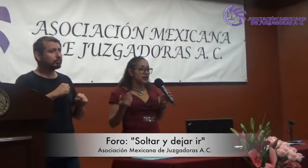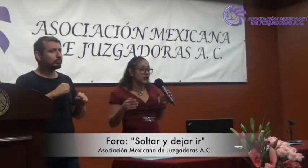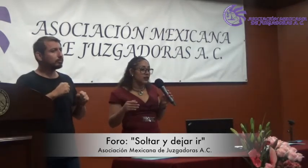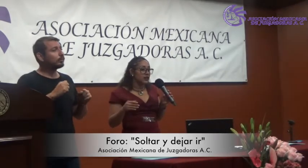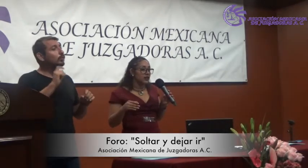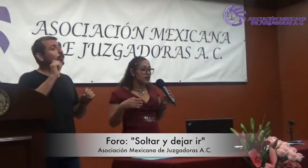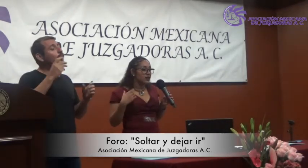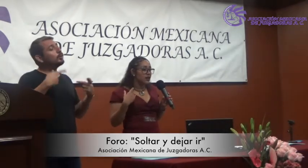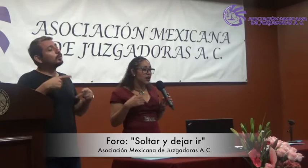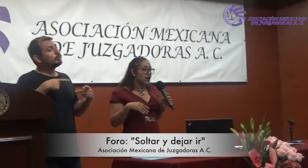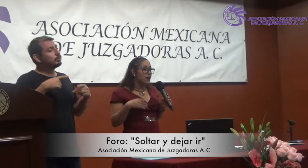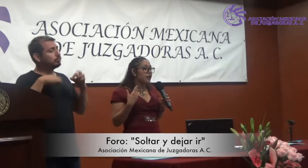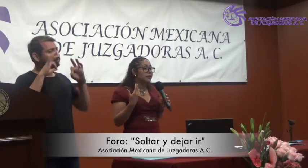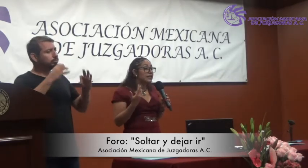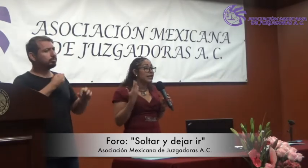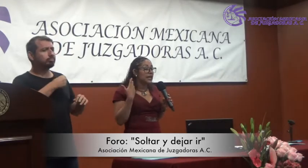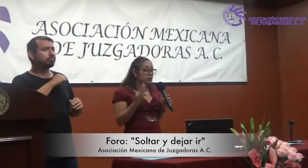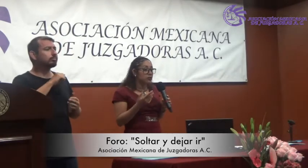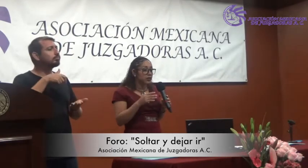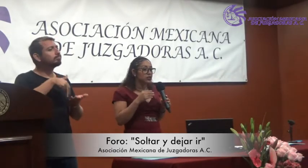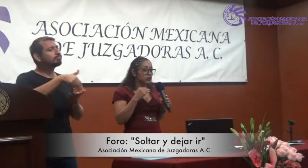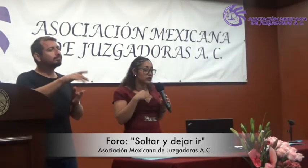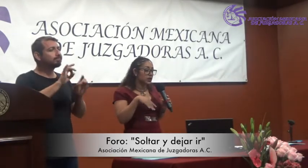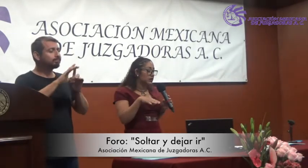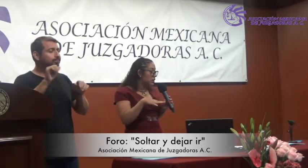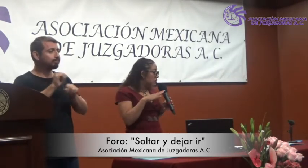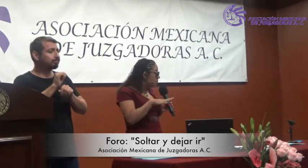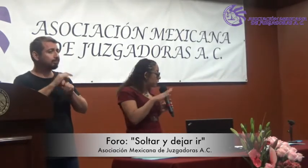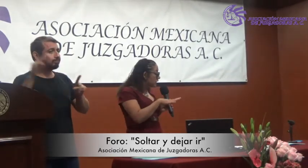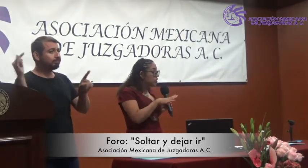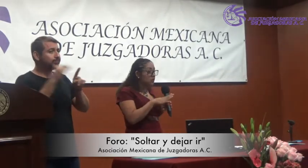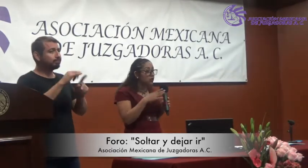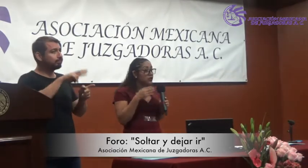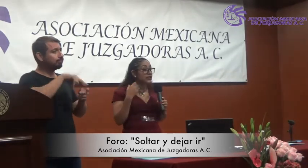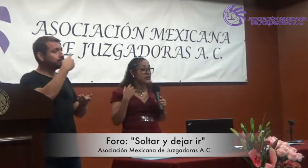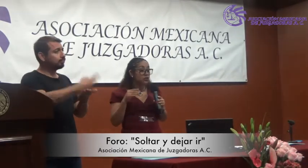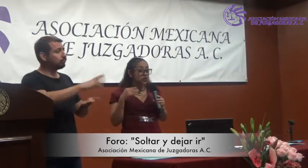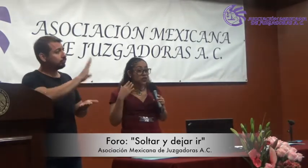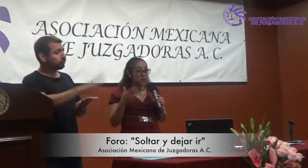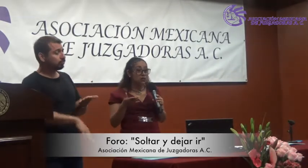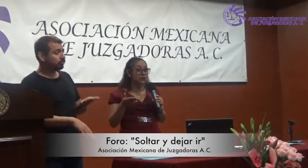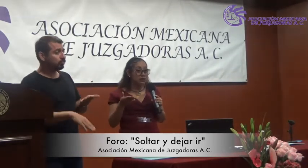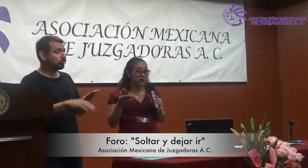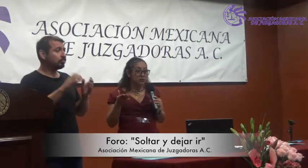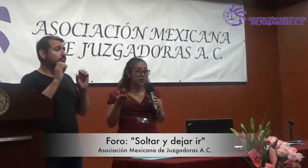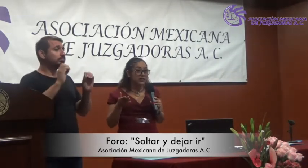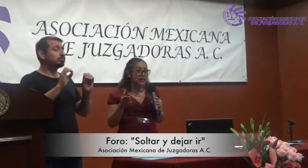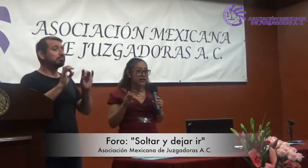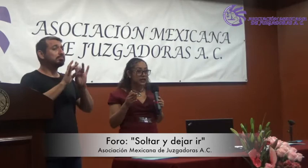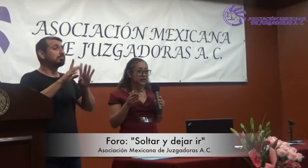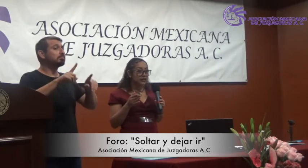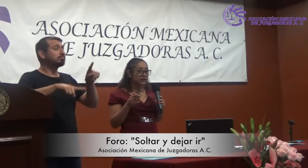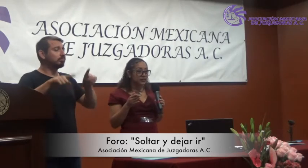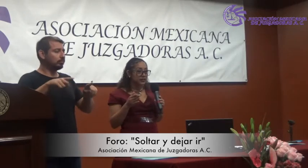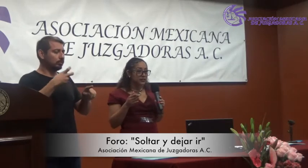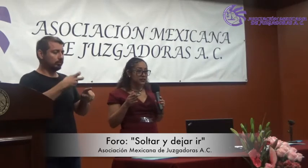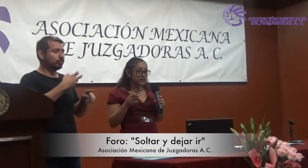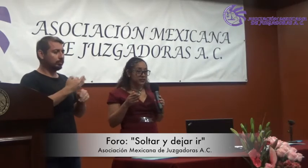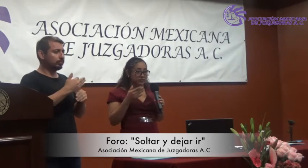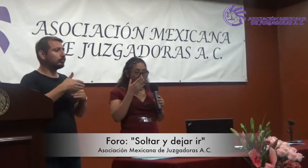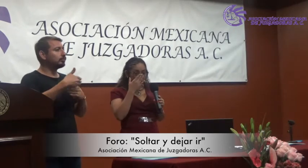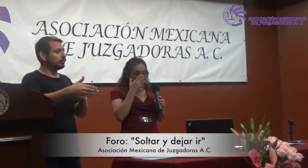Entonces, ¿a partir de qué momento se vive el proceso de dolor en esas situaciones? Lo vamos a ver más adelante.